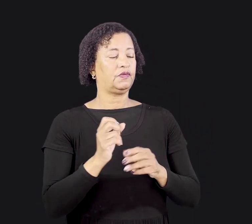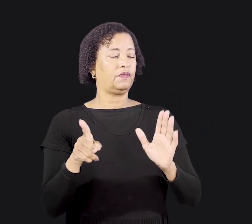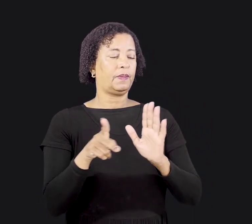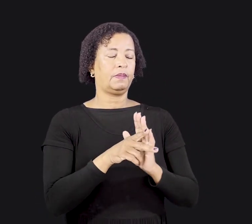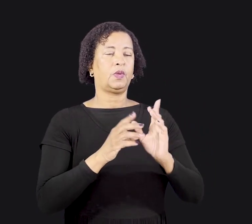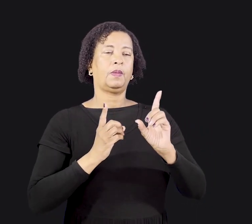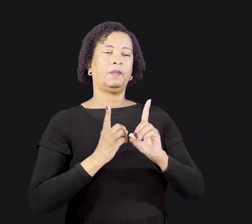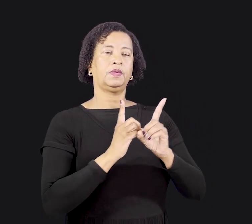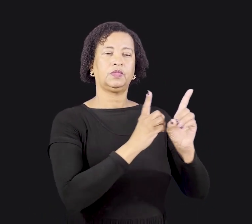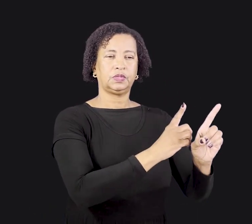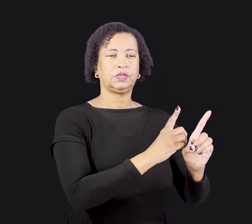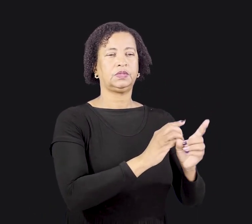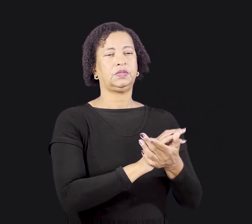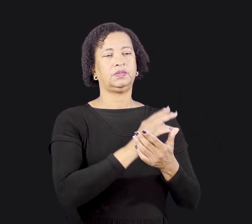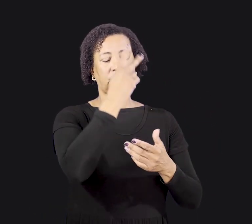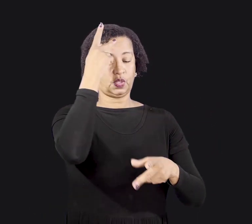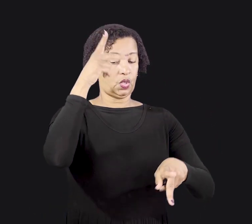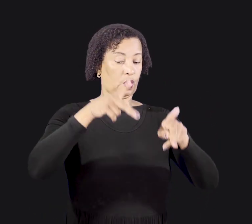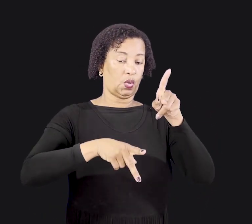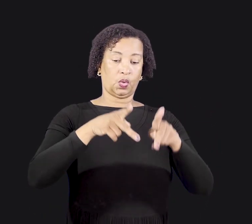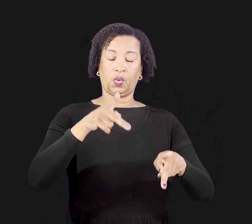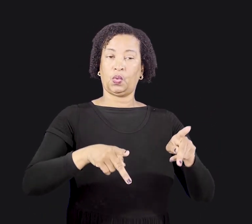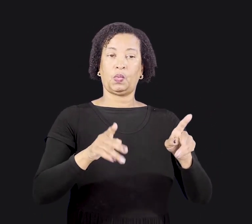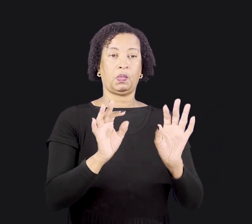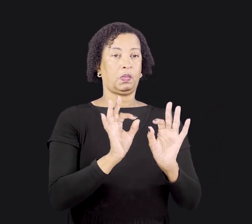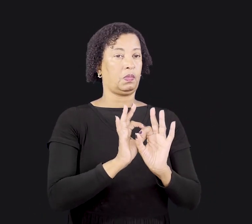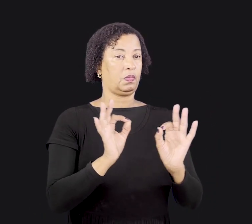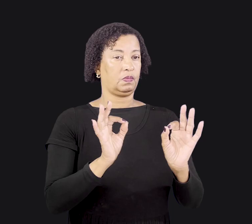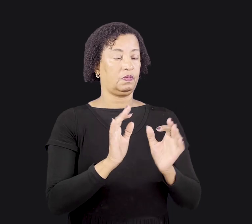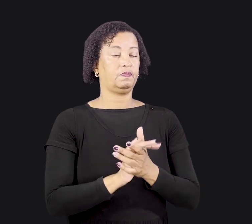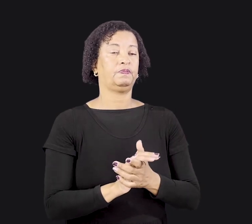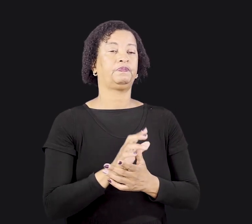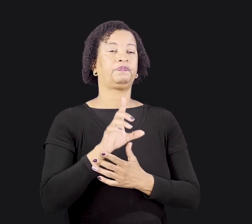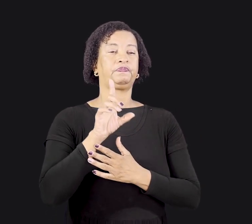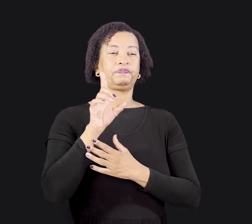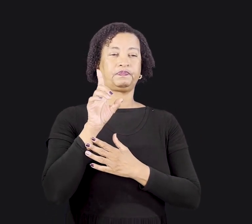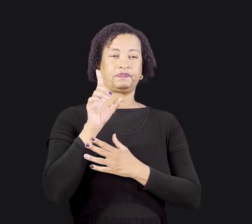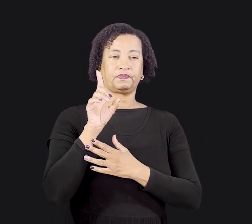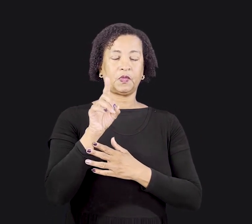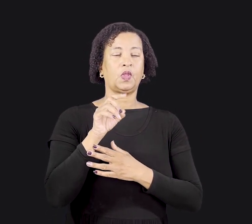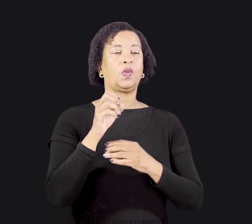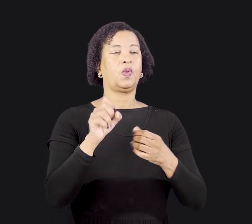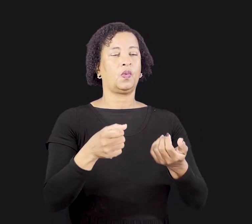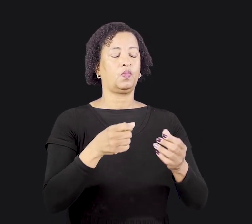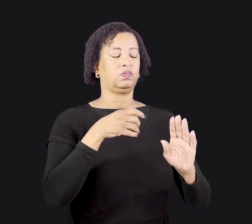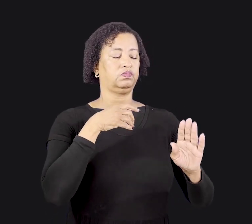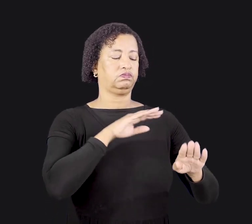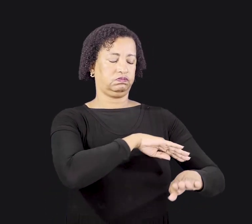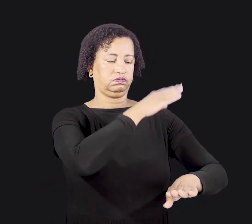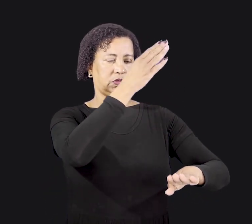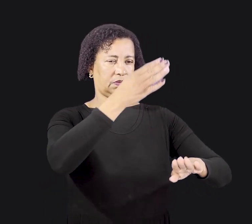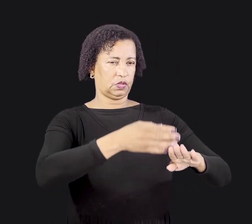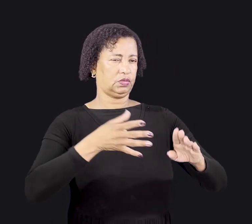discípulos e não à massa da população. Vimos isso com o Sermão da Montanha, no primeiro retiro